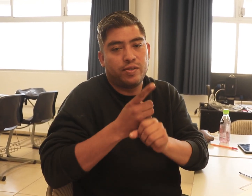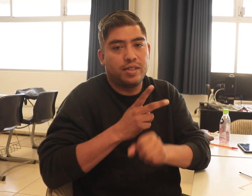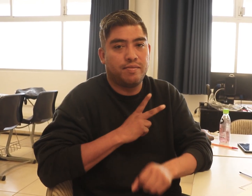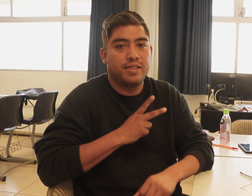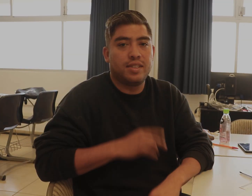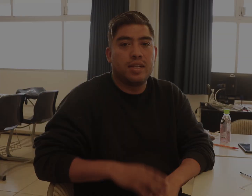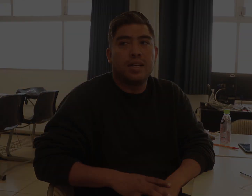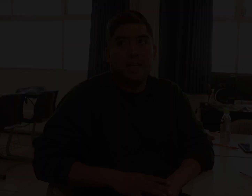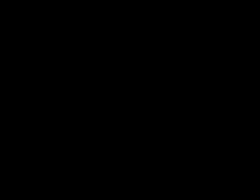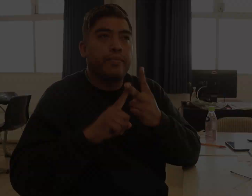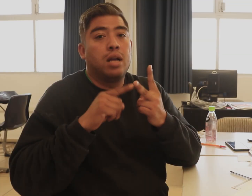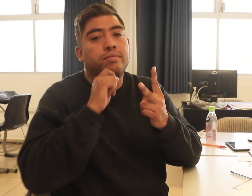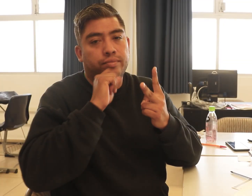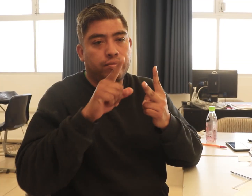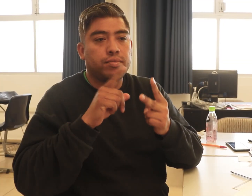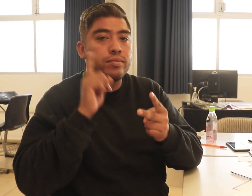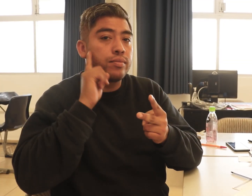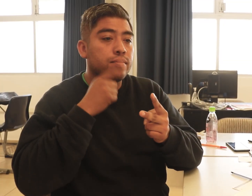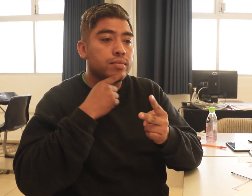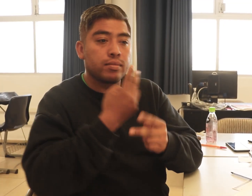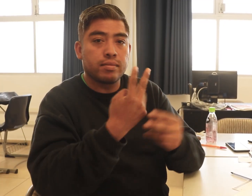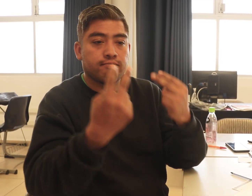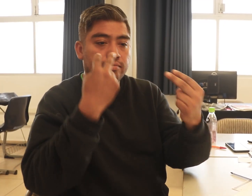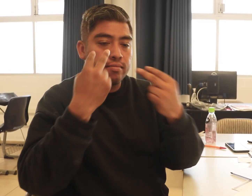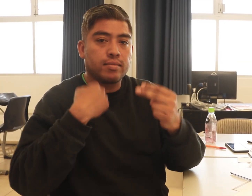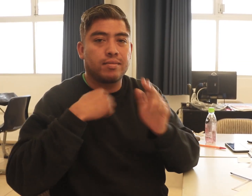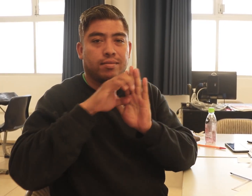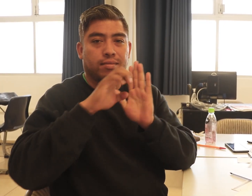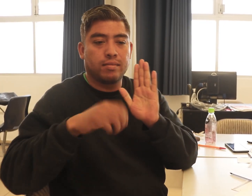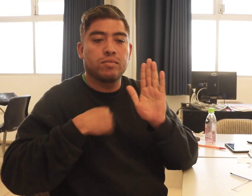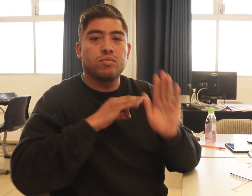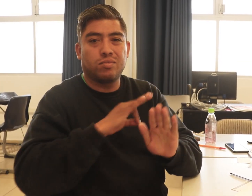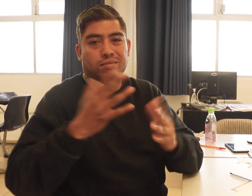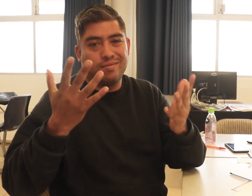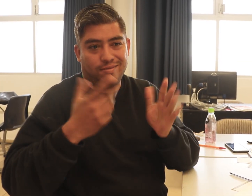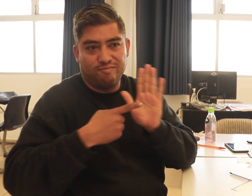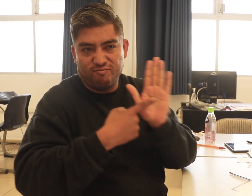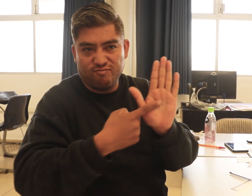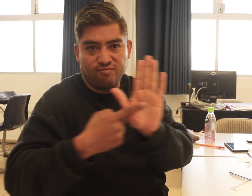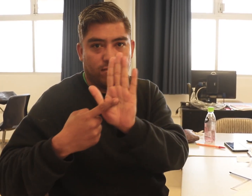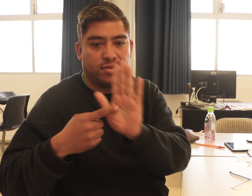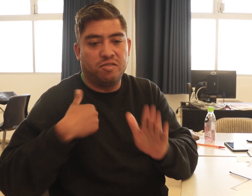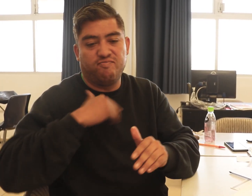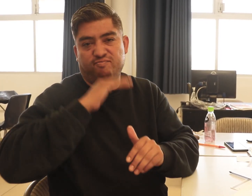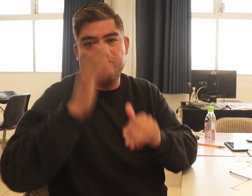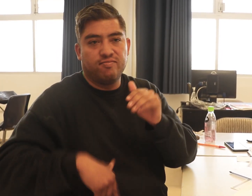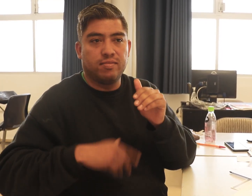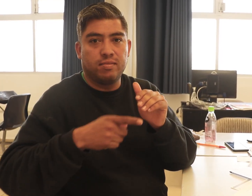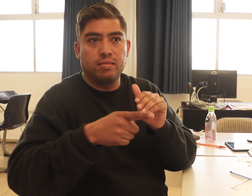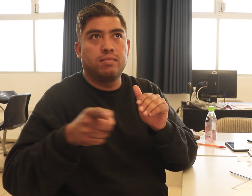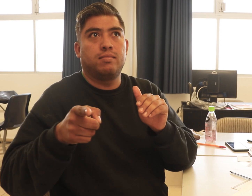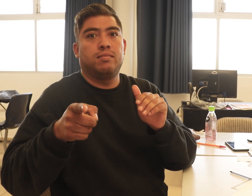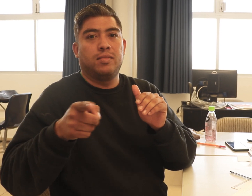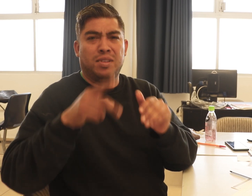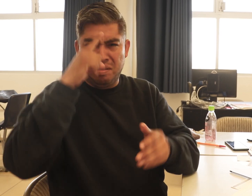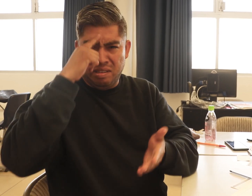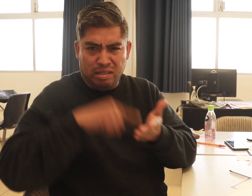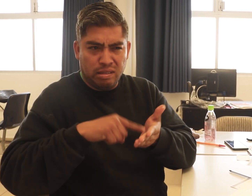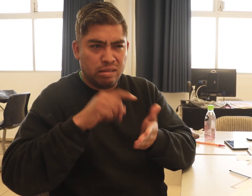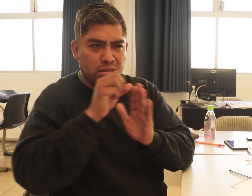estudiando. Quisiera que más chicos sordos se animaran a estudiar, que no pensaran que las ingenierías o que la ingeniería en